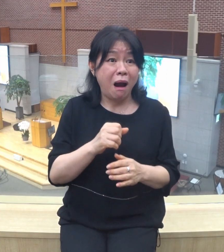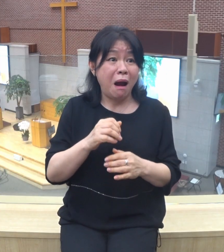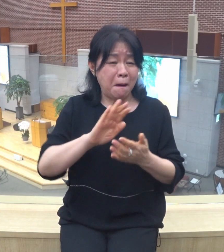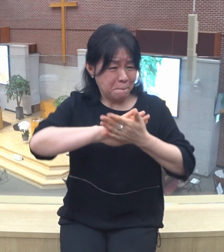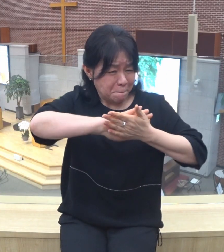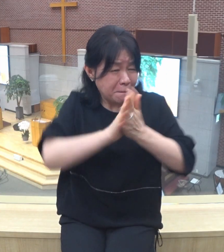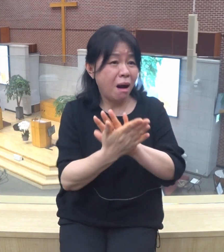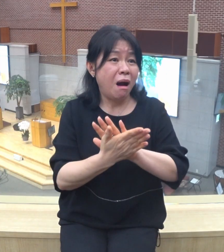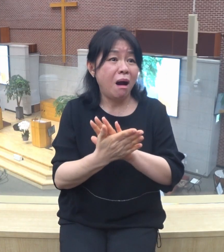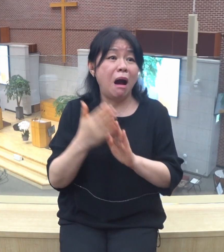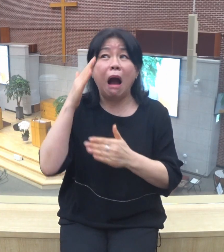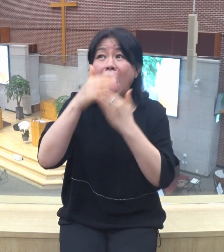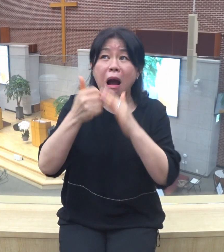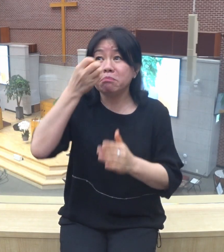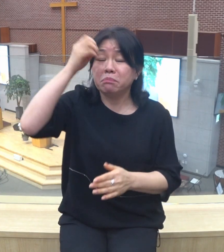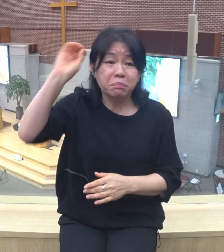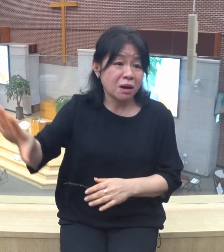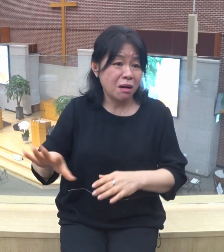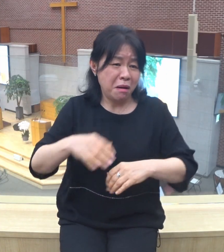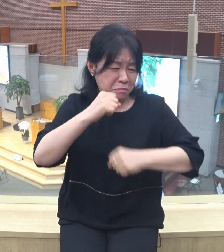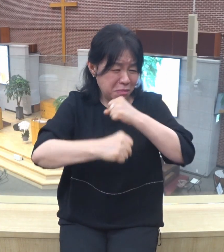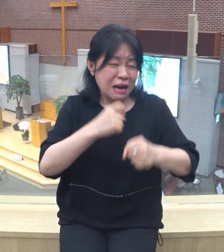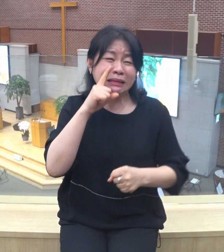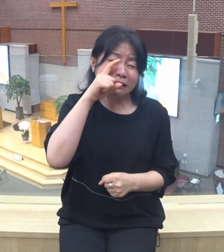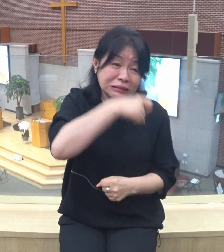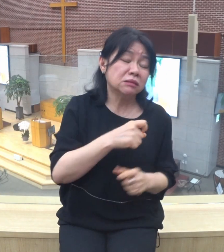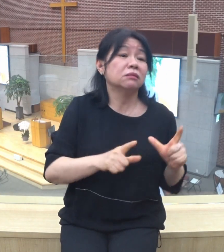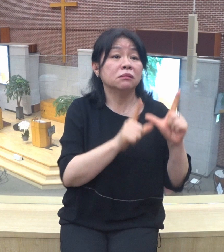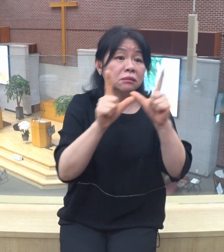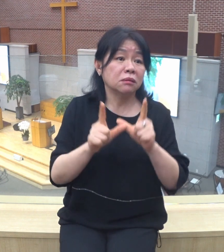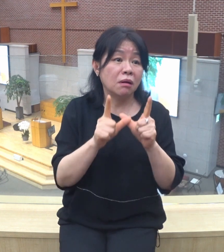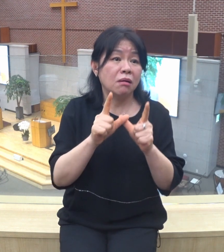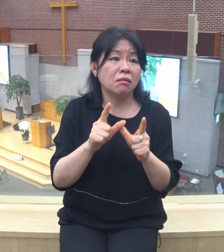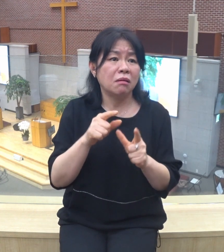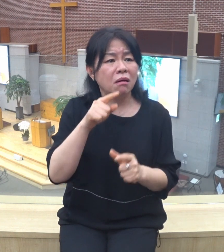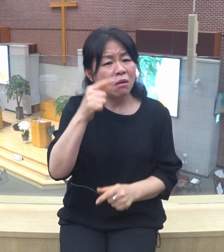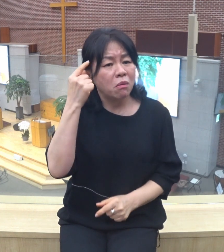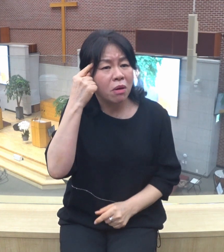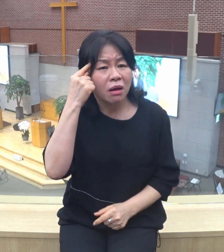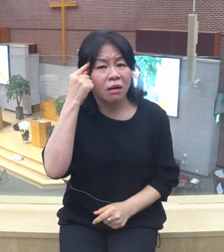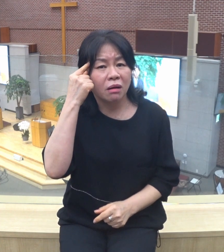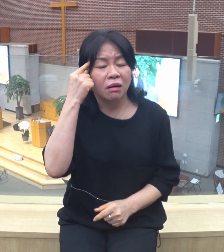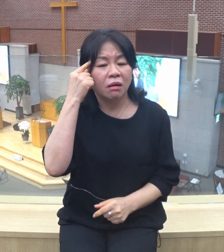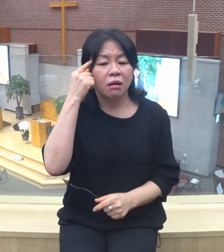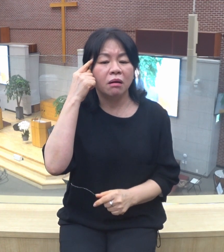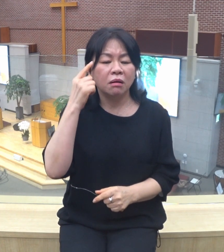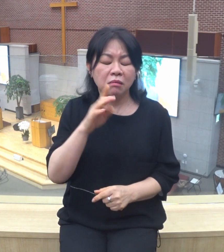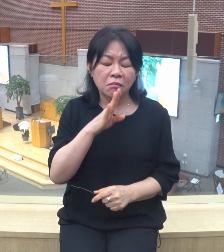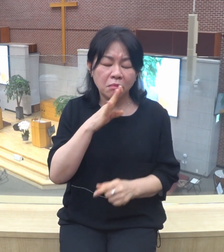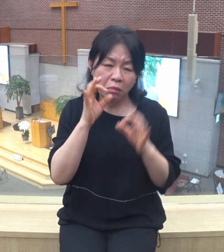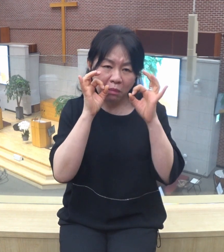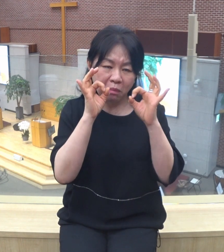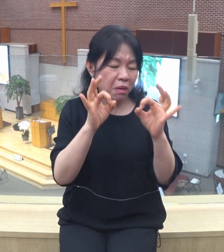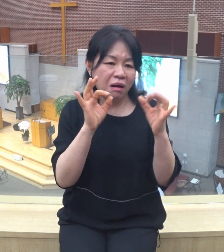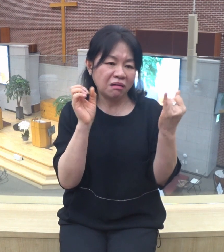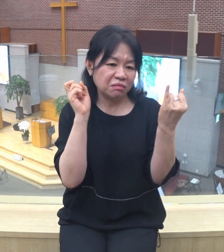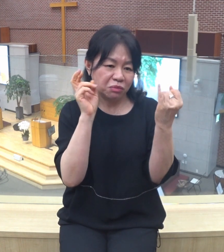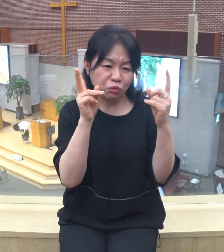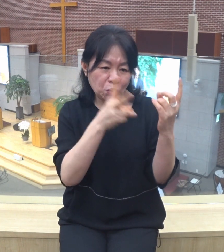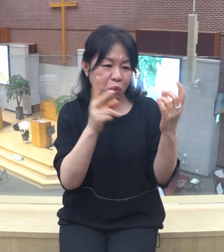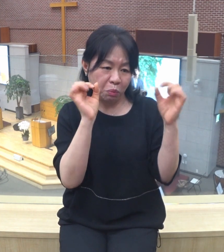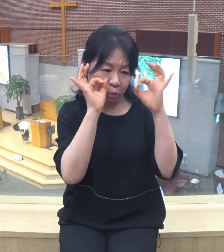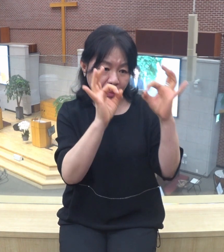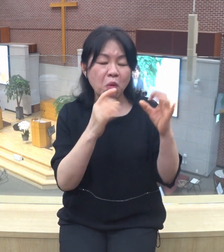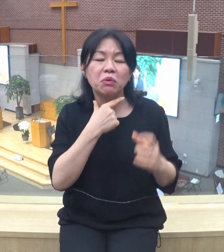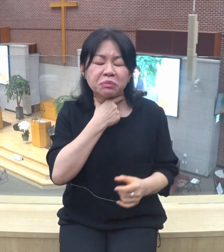하면서 이렇게 나는 당당히 복수할 뿐이라고 이야기할 수 있는가? 정말 다시 보고 싶지도 않다. 이런